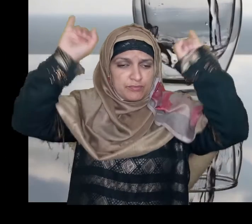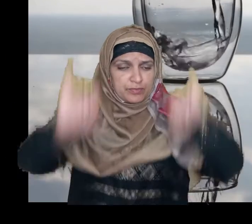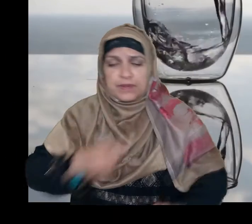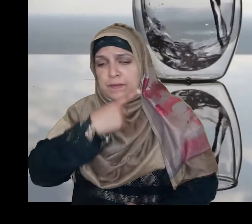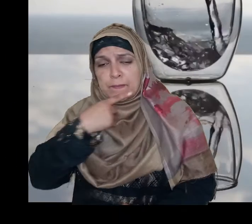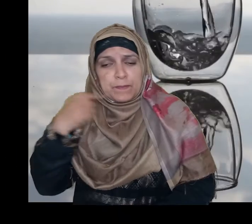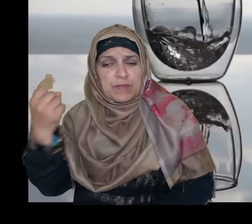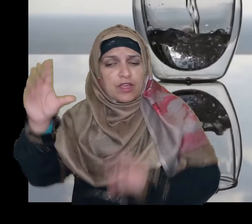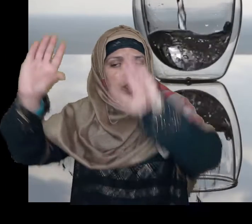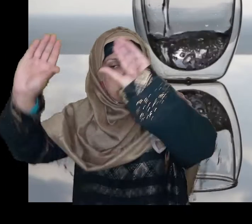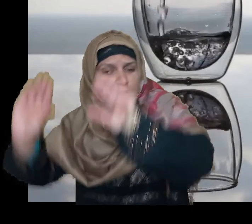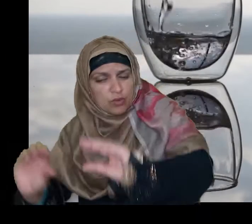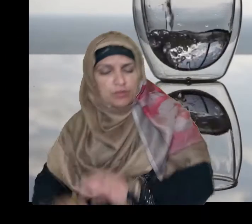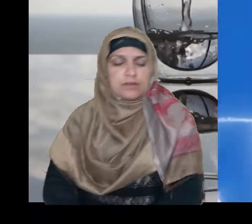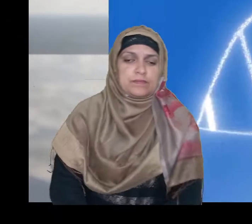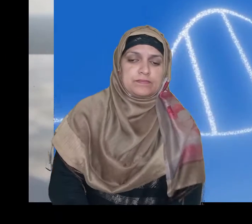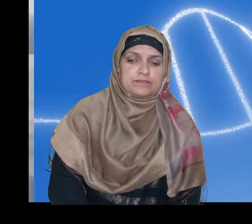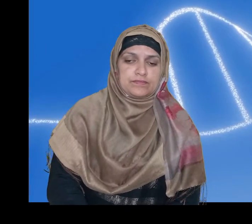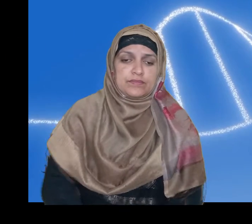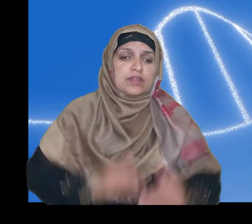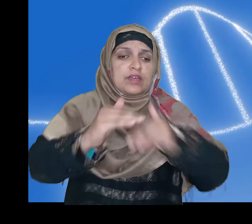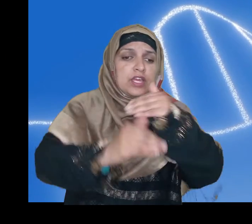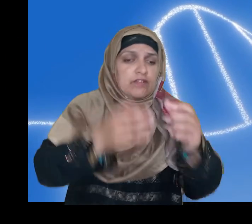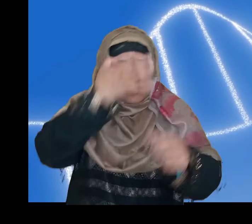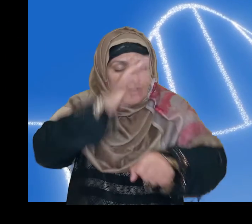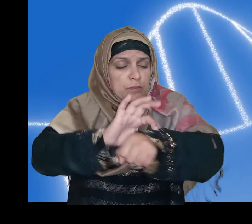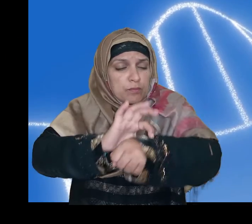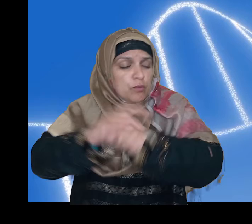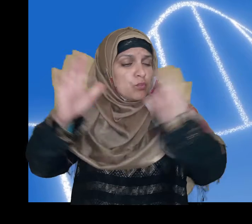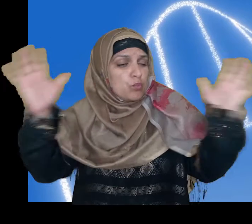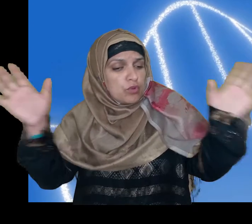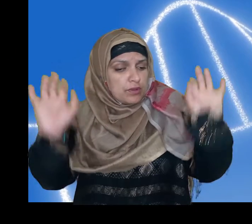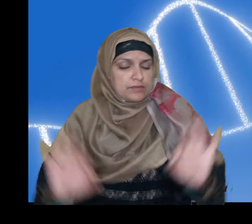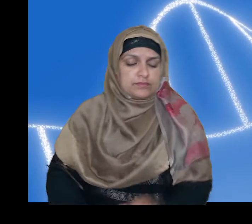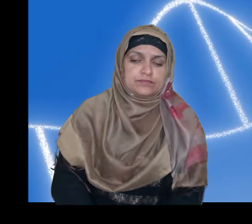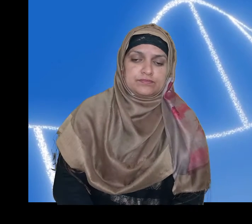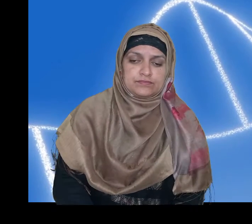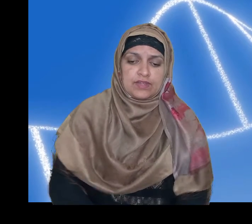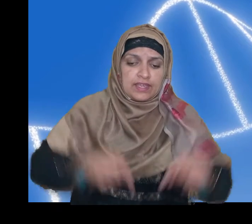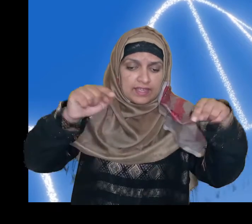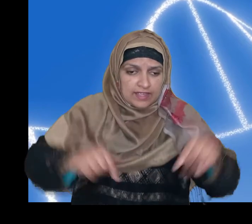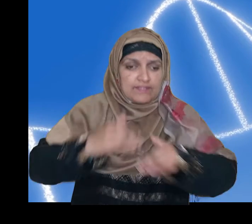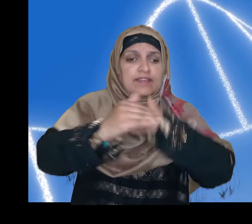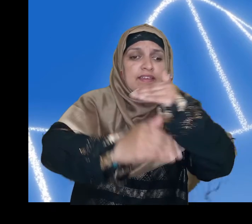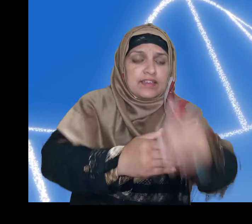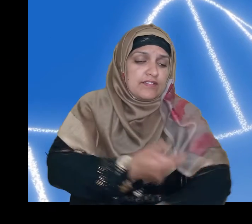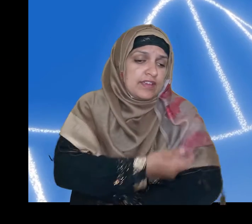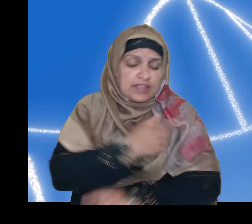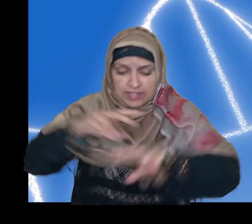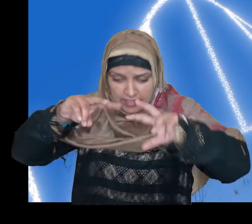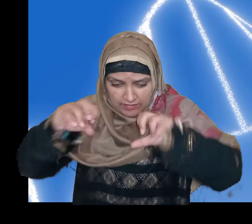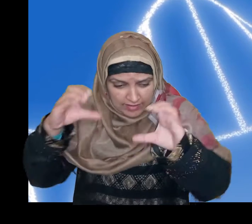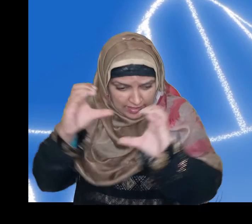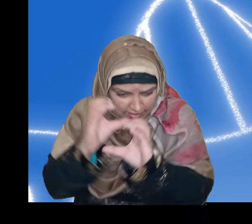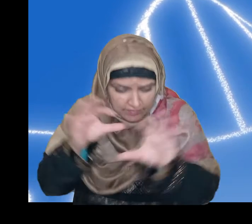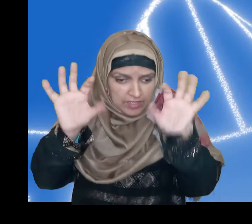कमी वाक़ हो सकती है, जो कि बहुत सी बीमारियों का मूजिब बनती है। इन हालात में माहिरीन तिब की जानिब से ऐसी